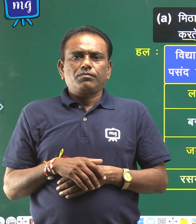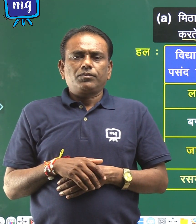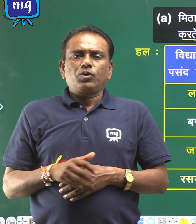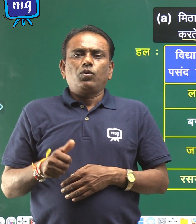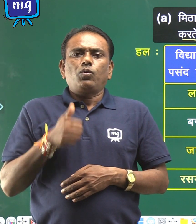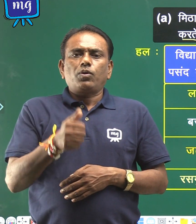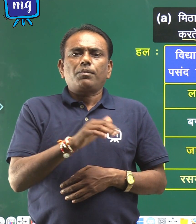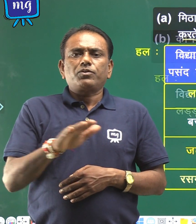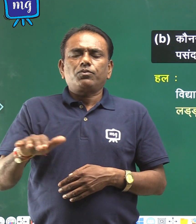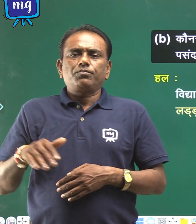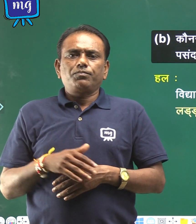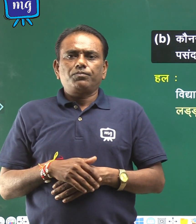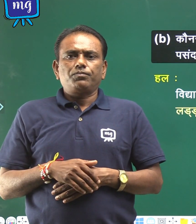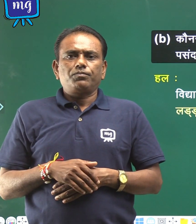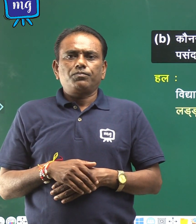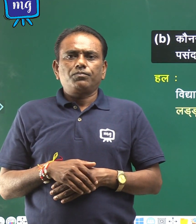ठीक है बच्चों।